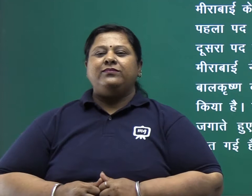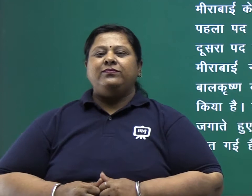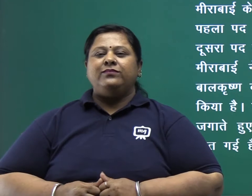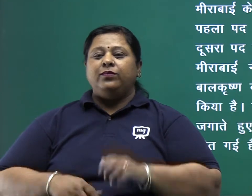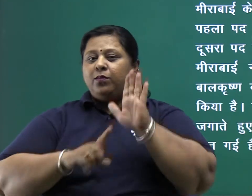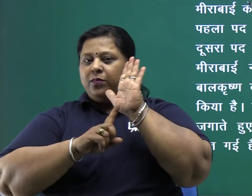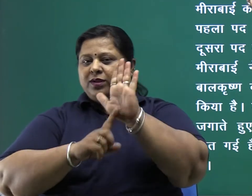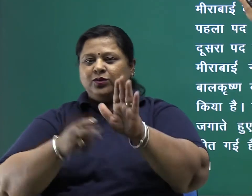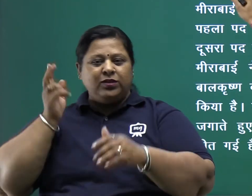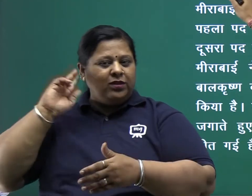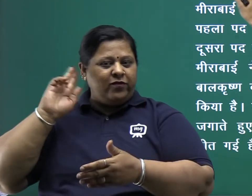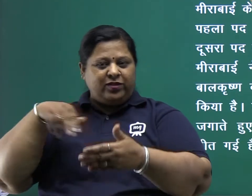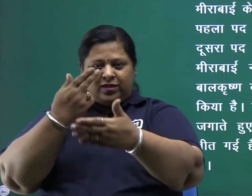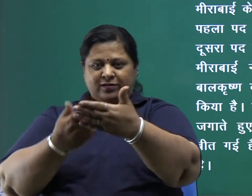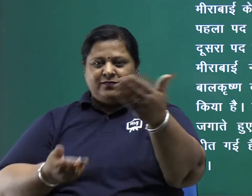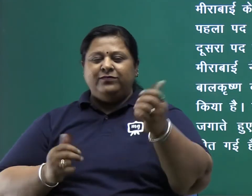प्रस्तुत कविता